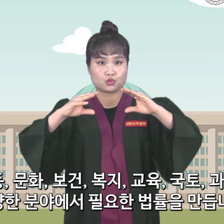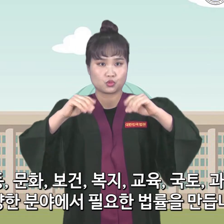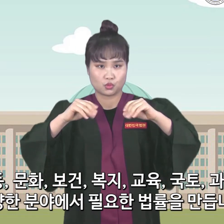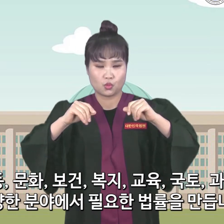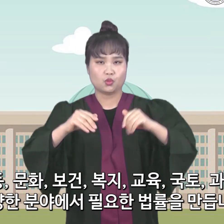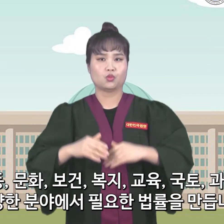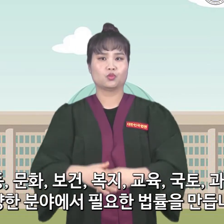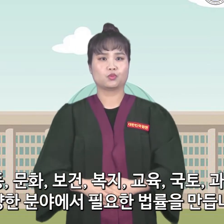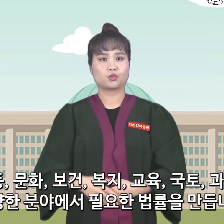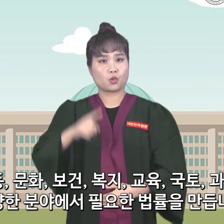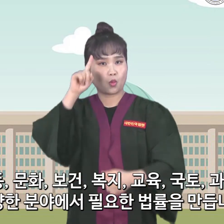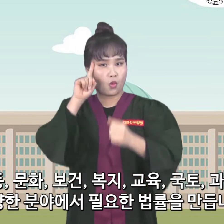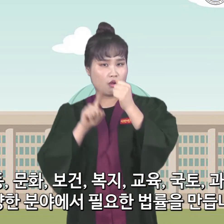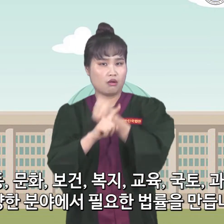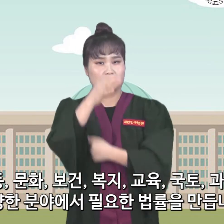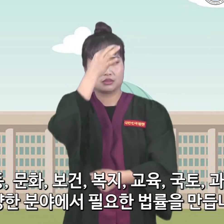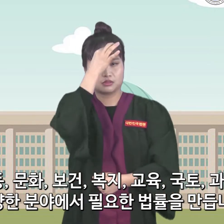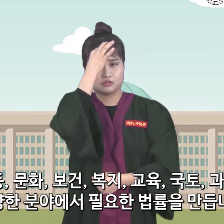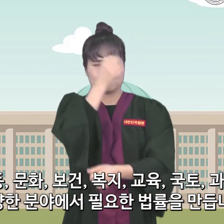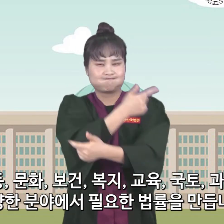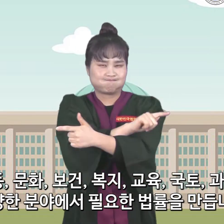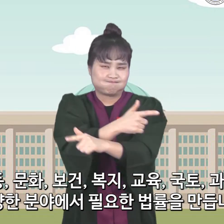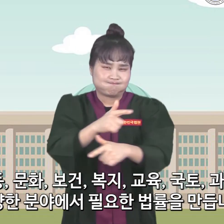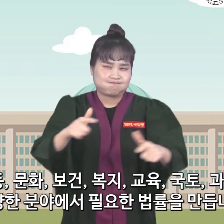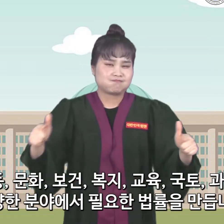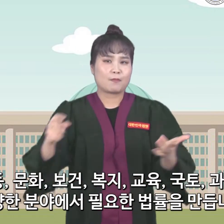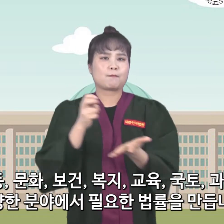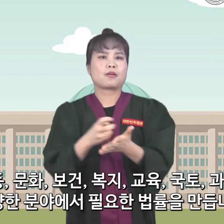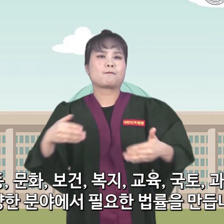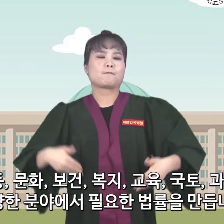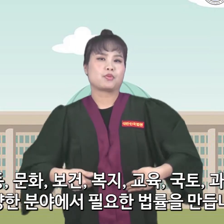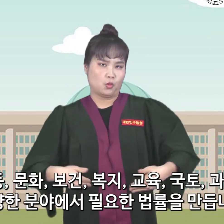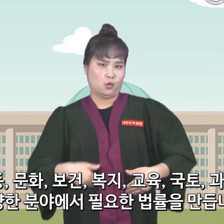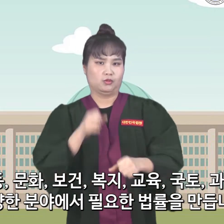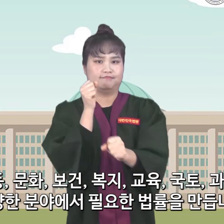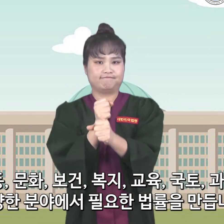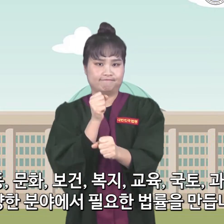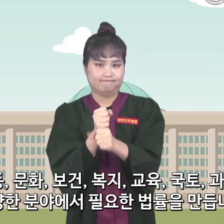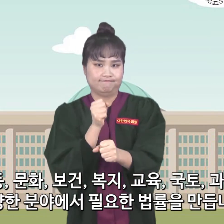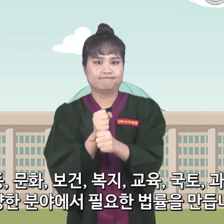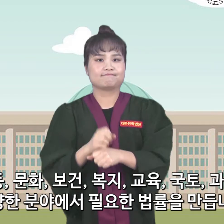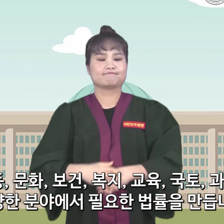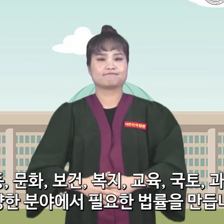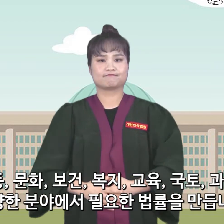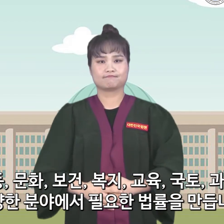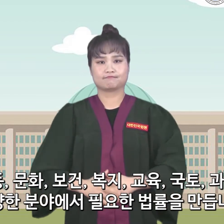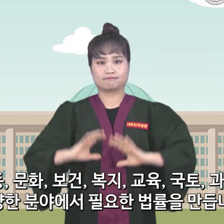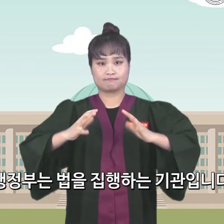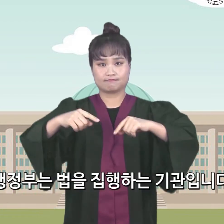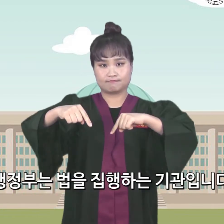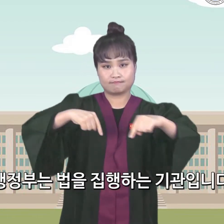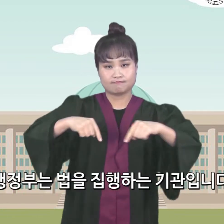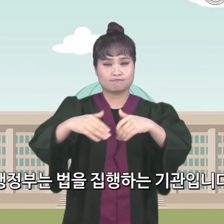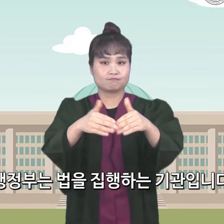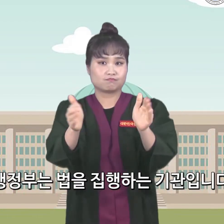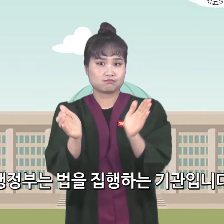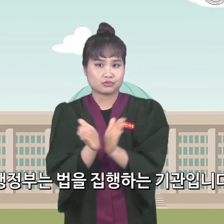국토, 과학기술 등 다양한 분야에서 필요한 법률을 만듭니다. 행정부는